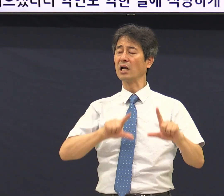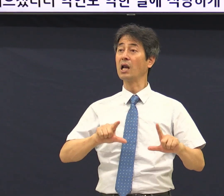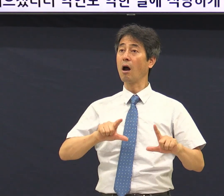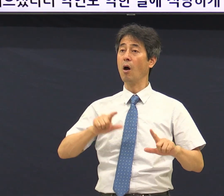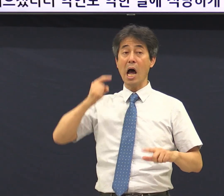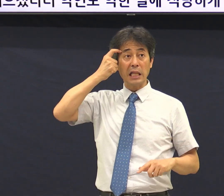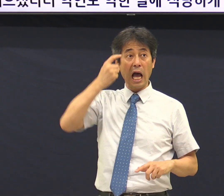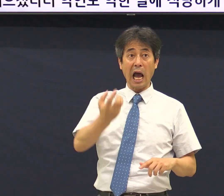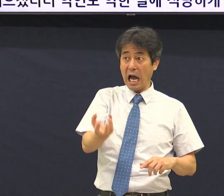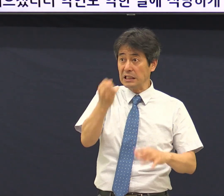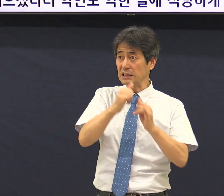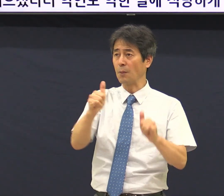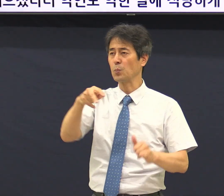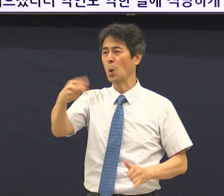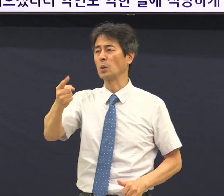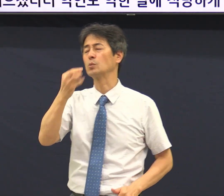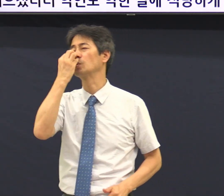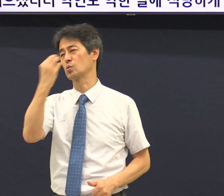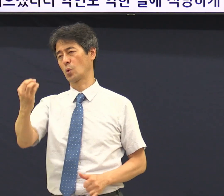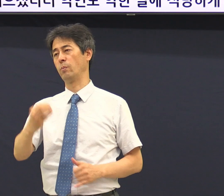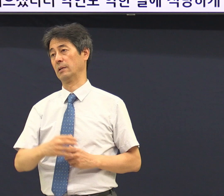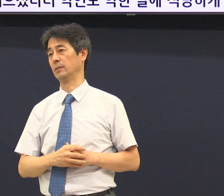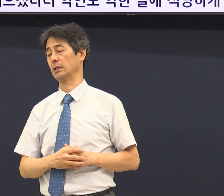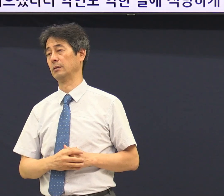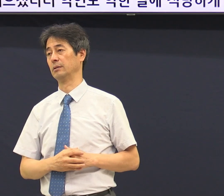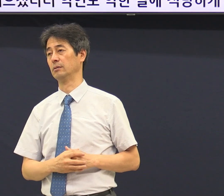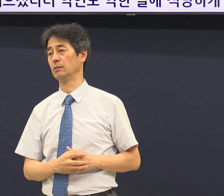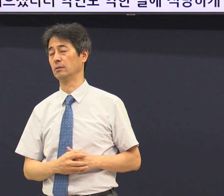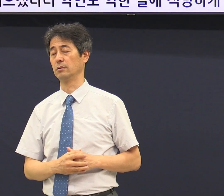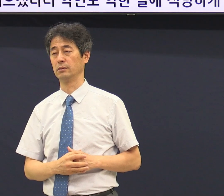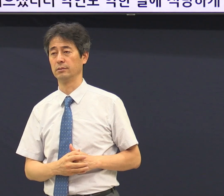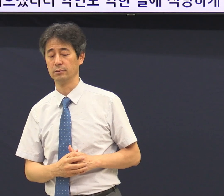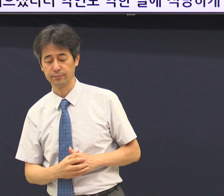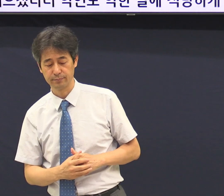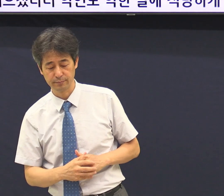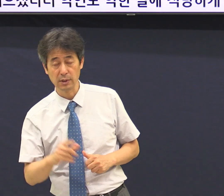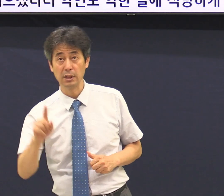뜻대로 살아가고자 생각하는 사람은 교만한 사람이라는 것이죠.